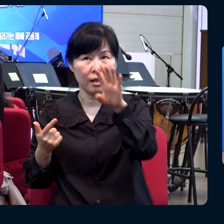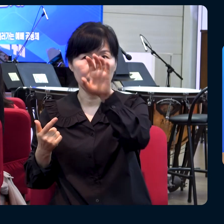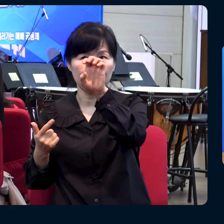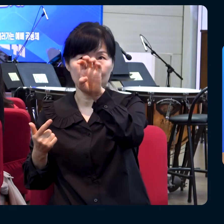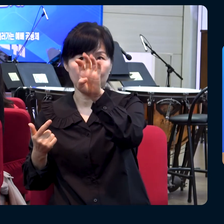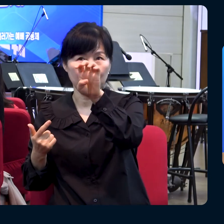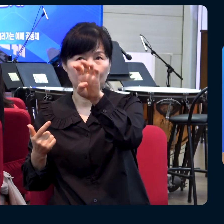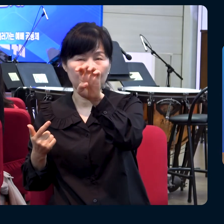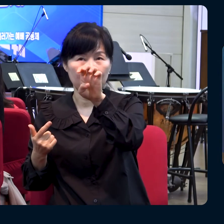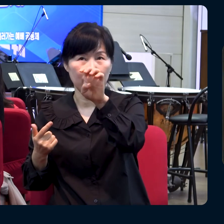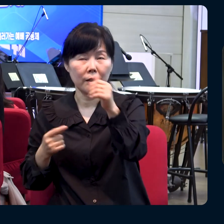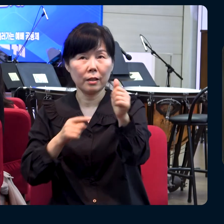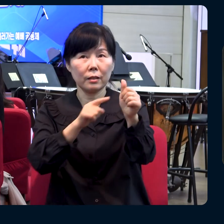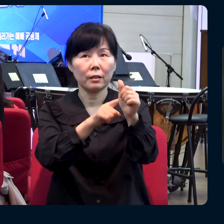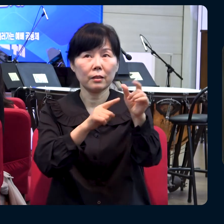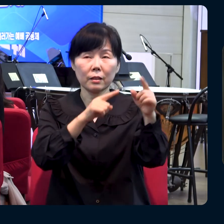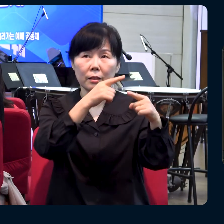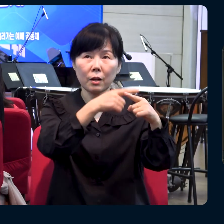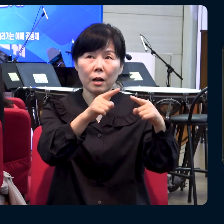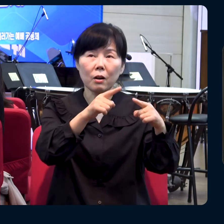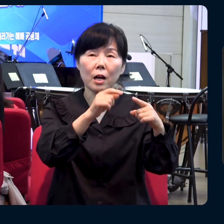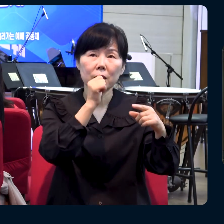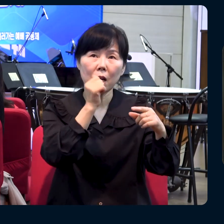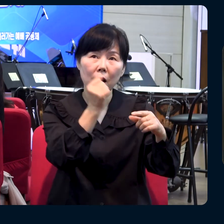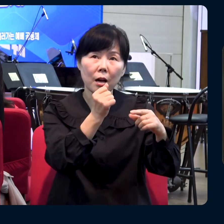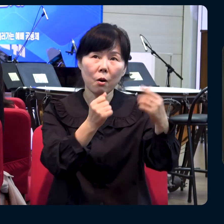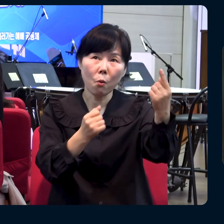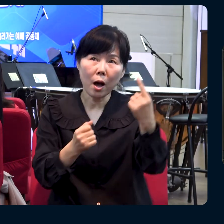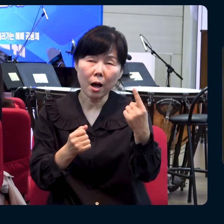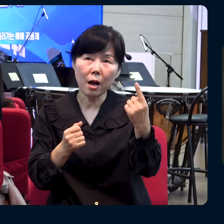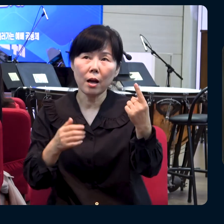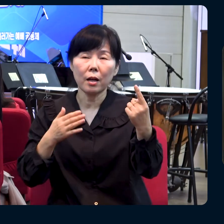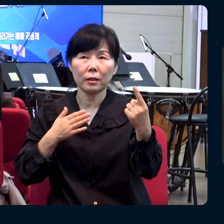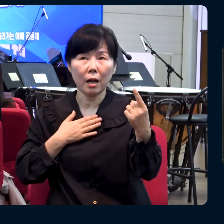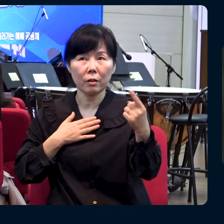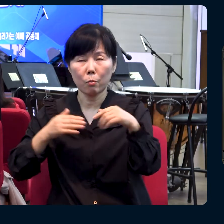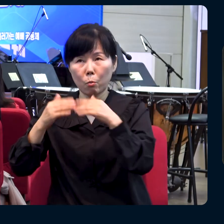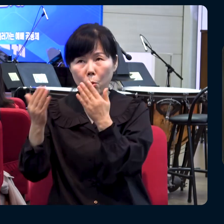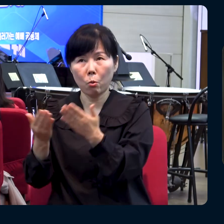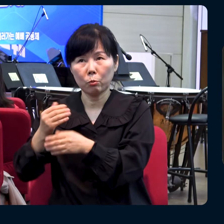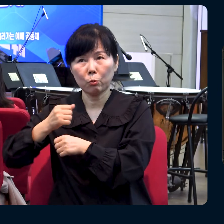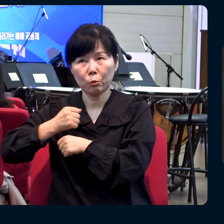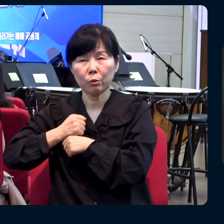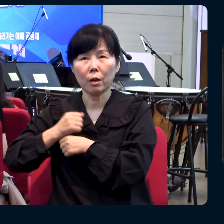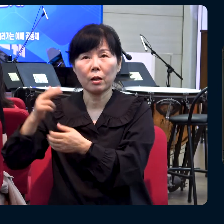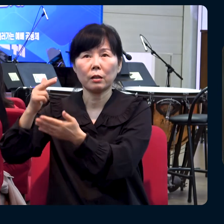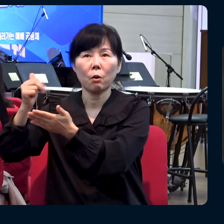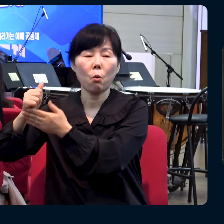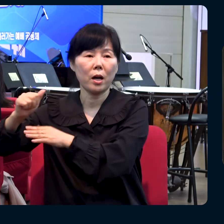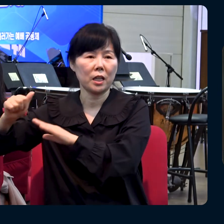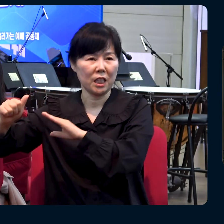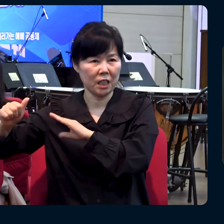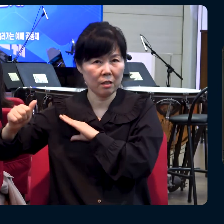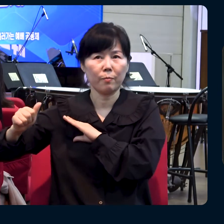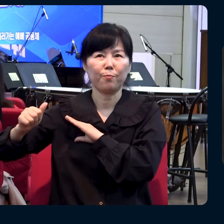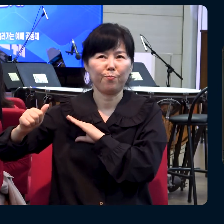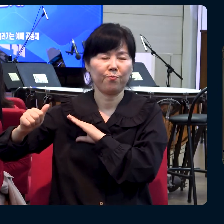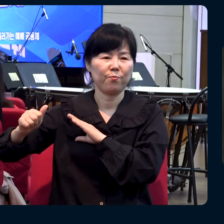45절 너는 칼과 창과 단창으로 내게 나오거니와 나는 그런 건 없지만